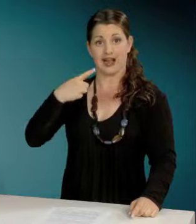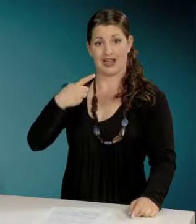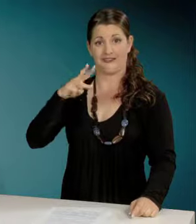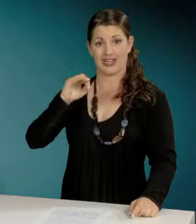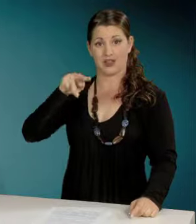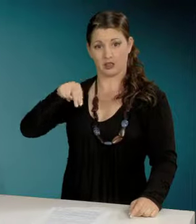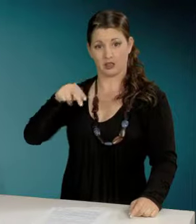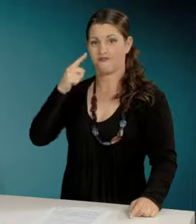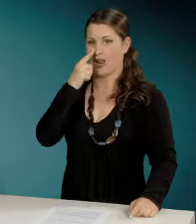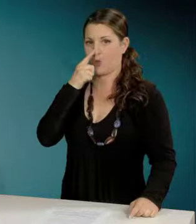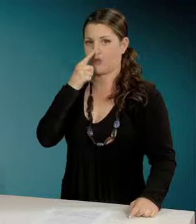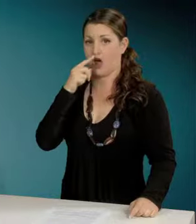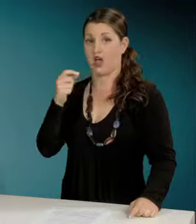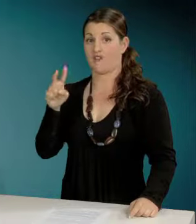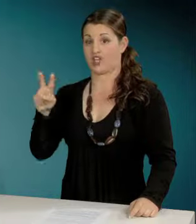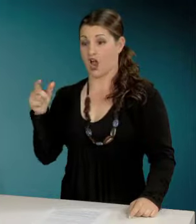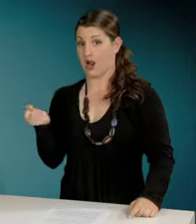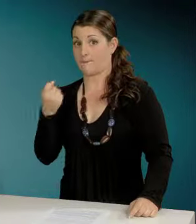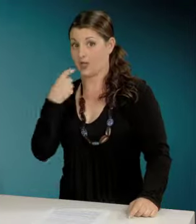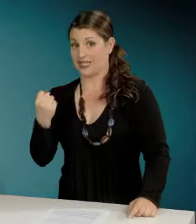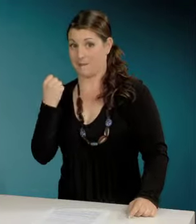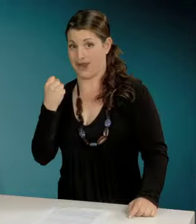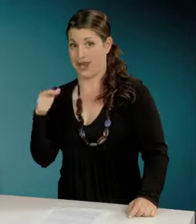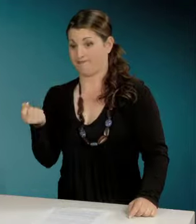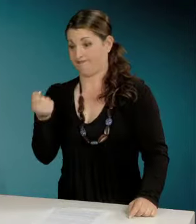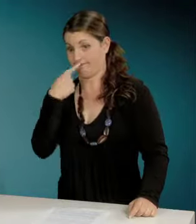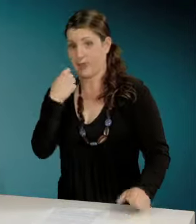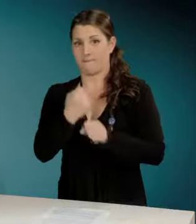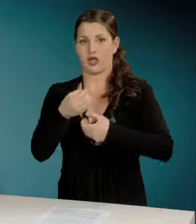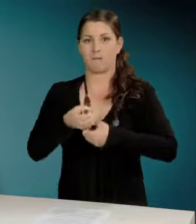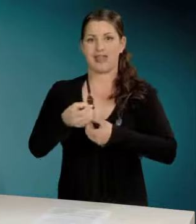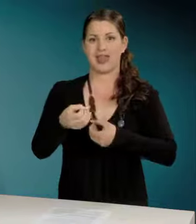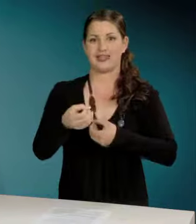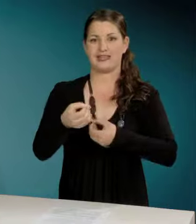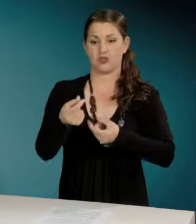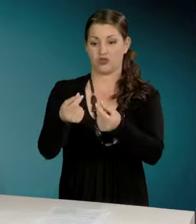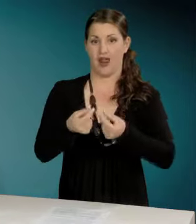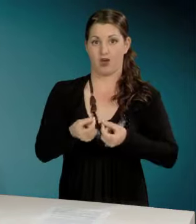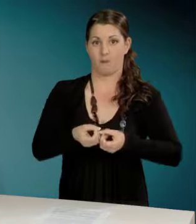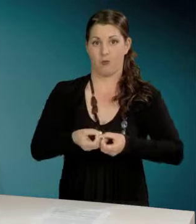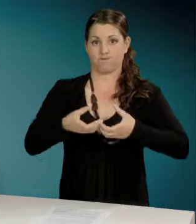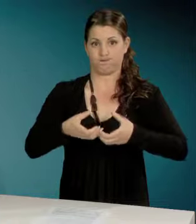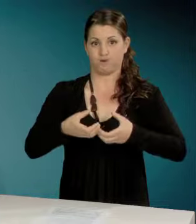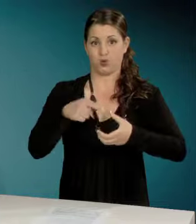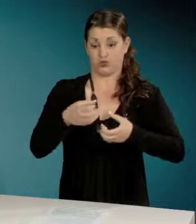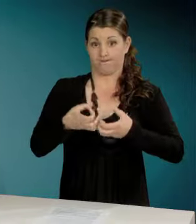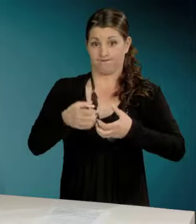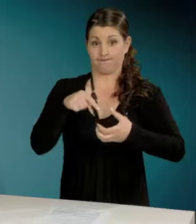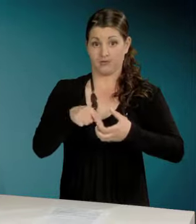dass nach einnahme von viagra nicht nur der penis schwellkörper anschwillt sondern auch der blutfluss im